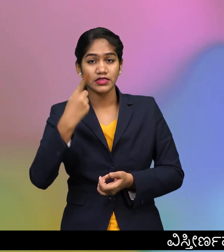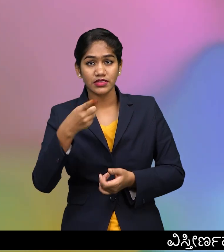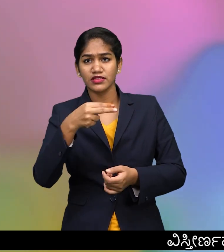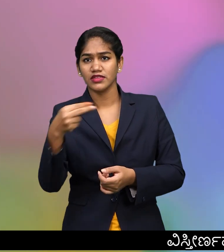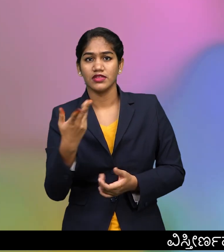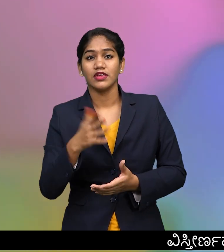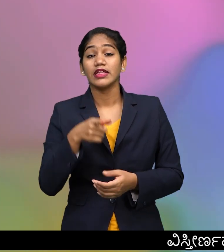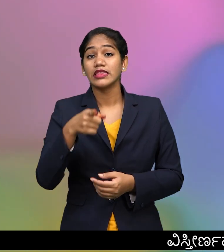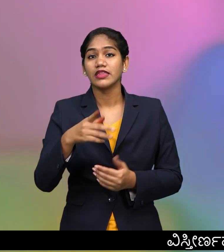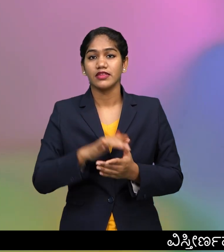ವಿಸ್ತೀರ್ಣವನ್ನು ಹೆಚ್ಚಿಸುತ್ತದೆ.